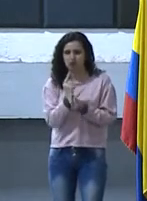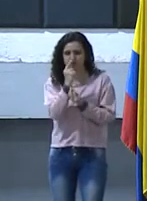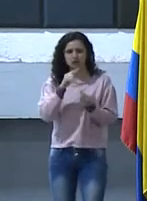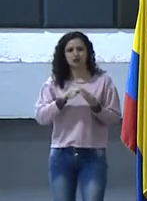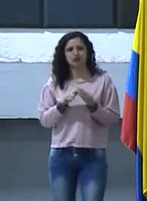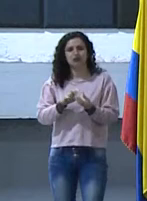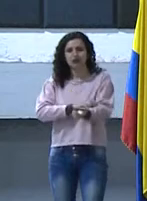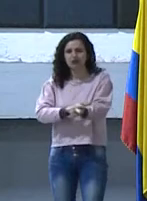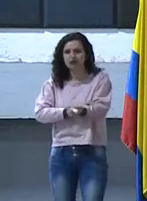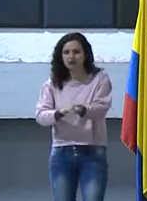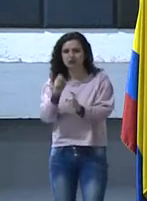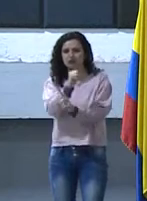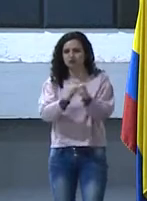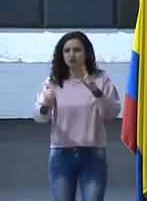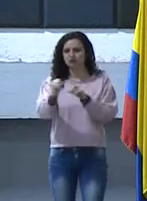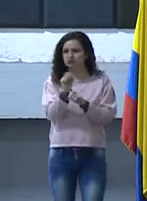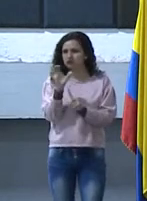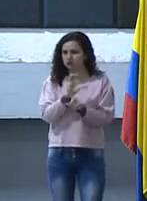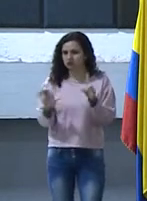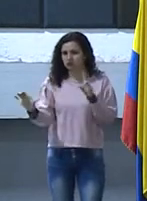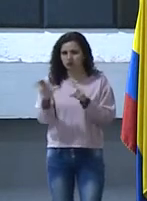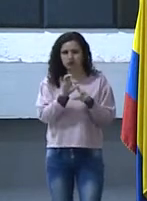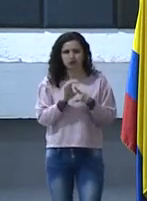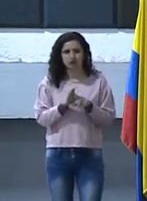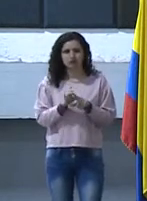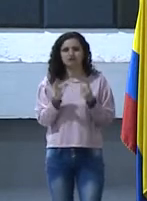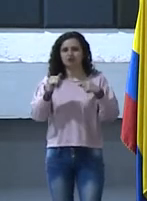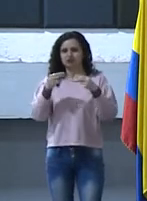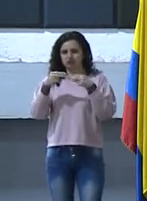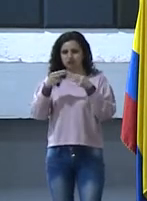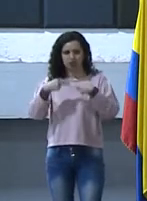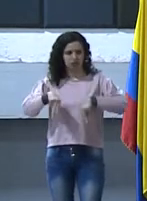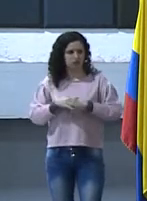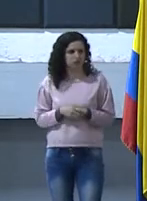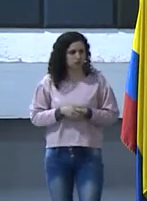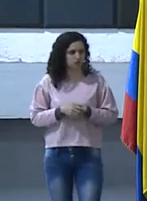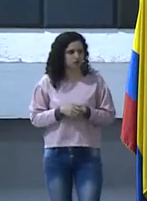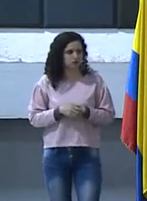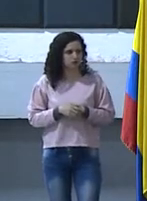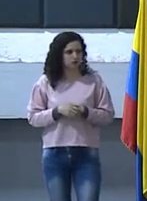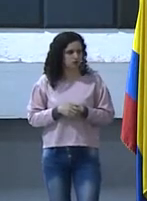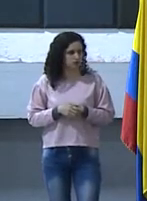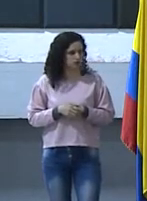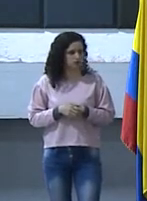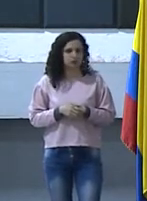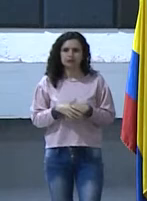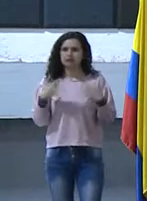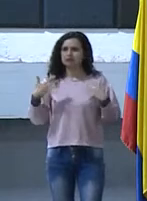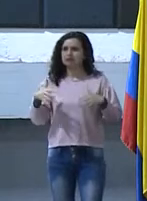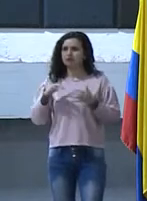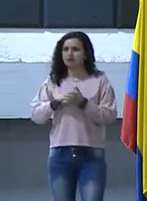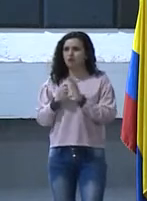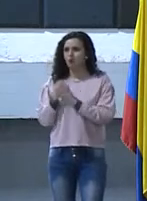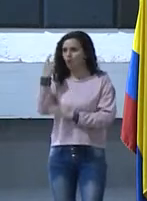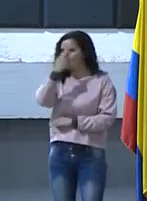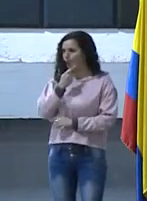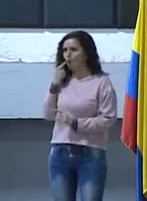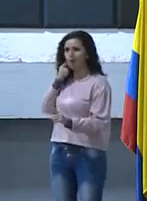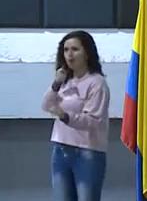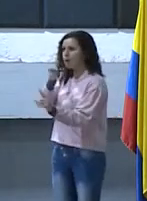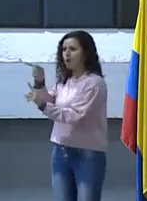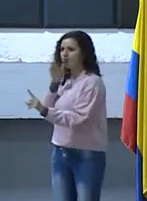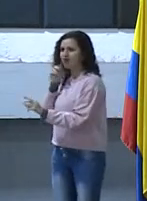sociales culturales y de género muchos rostros sin nombre